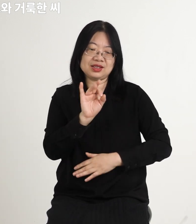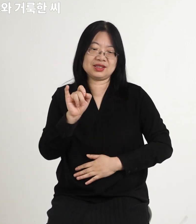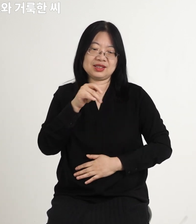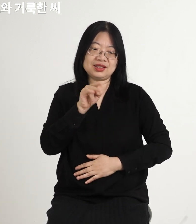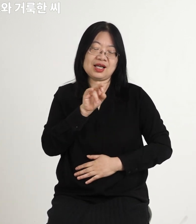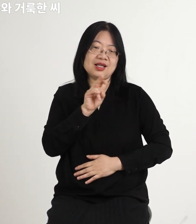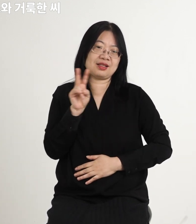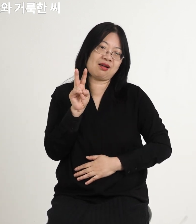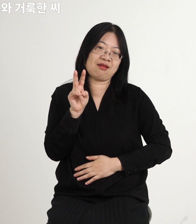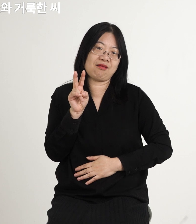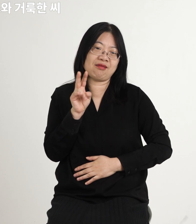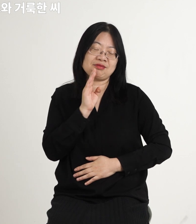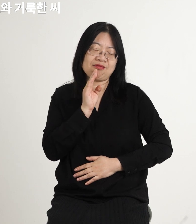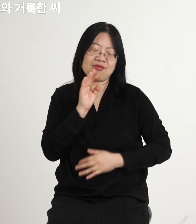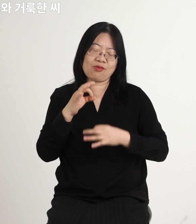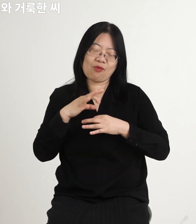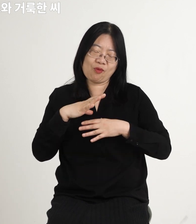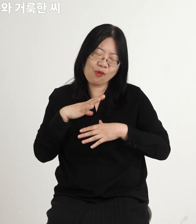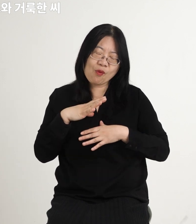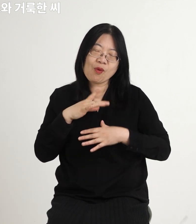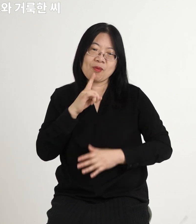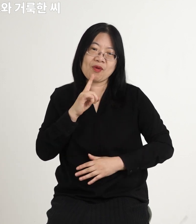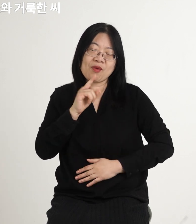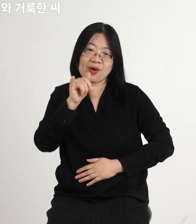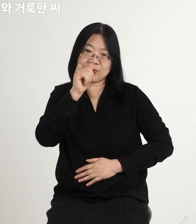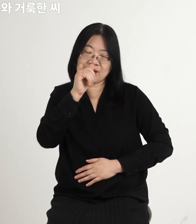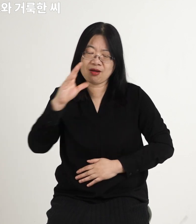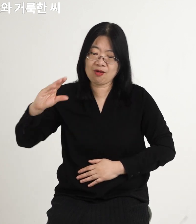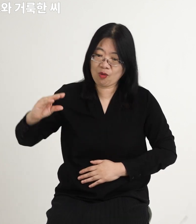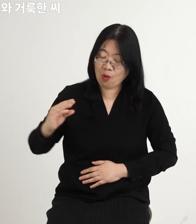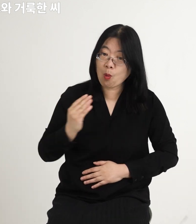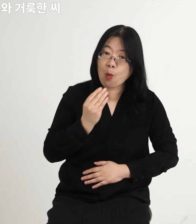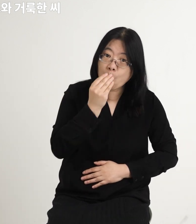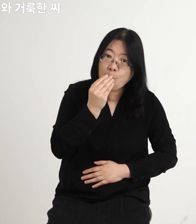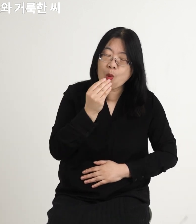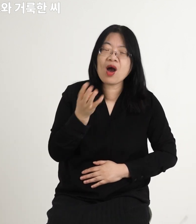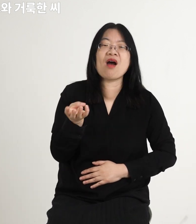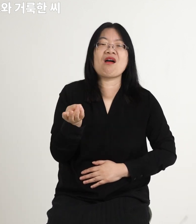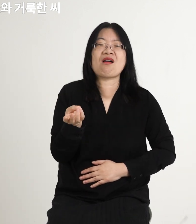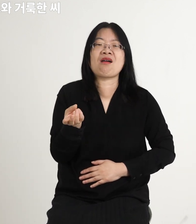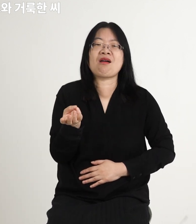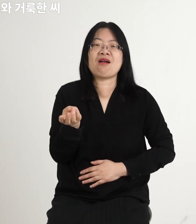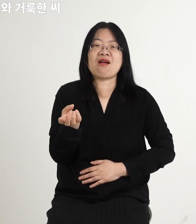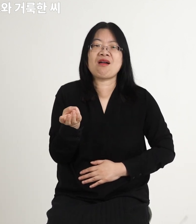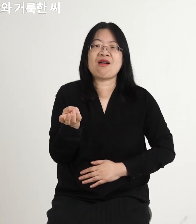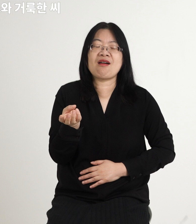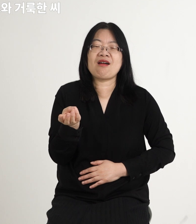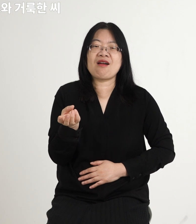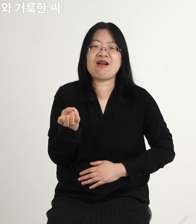이사야가 아주 놀라운 표현을 하는데 거룩한 씨.